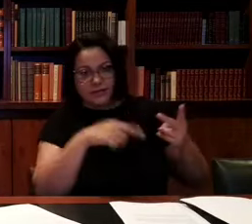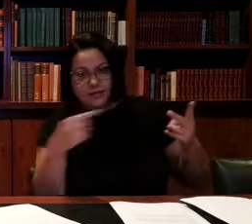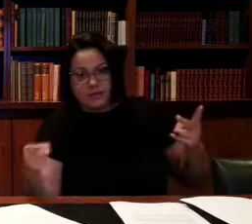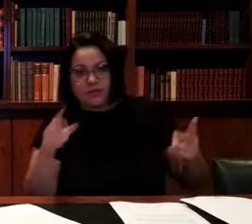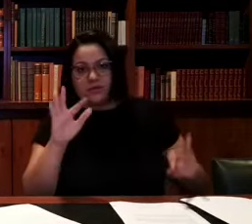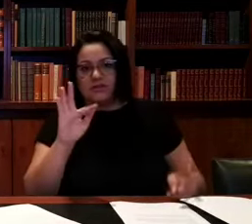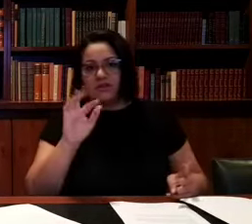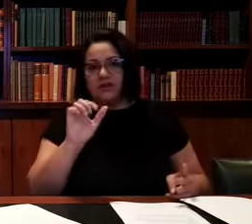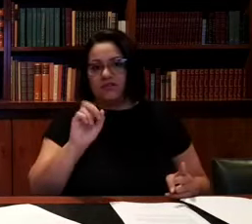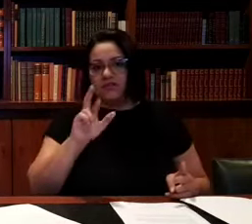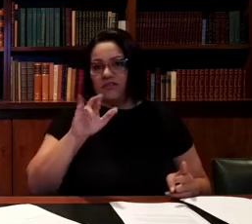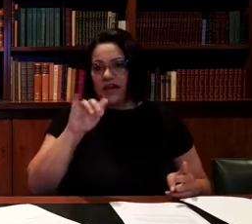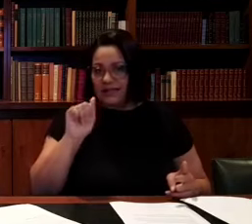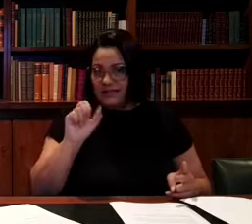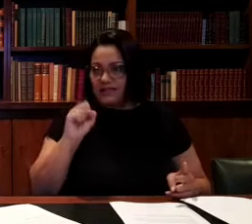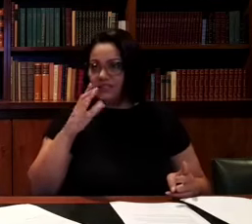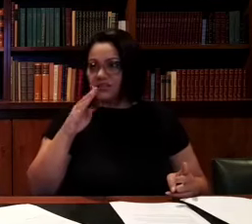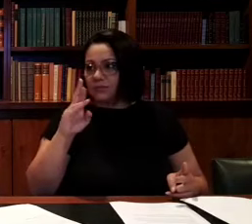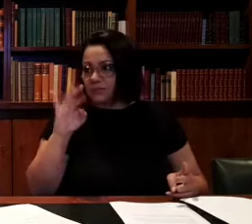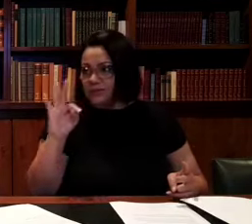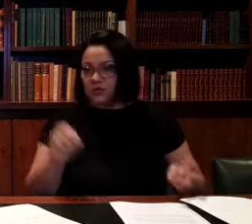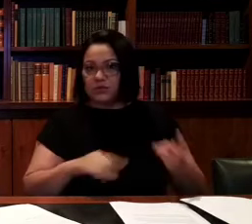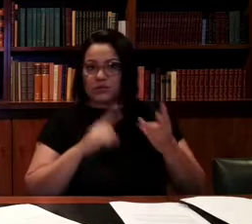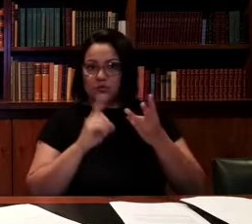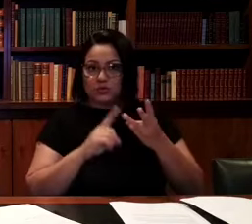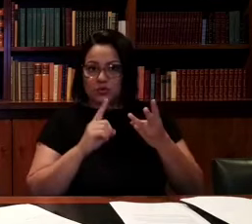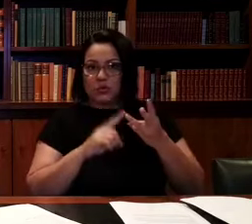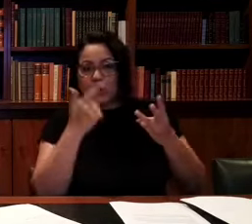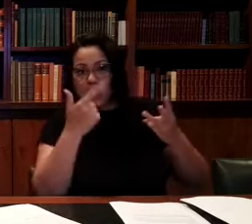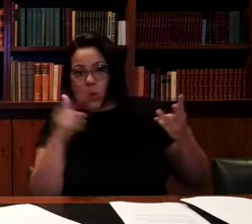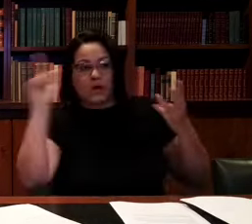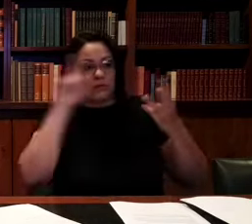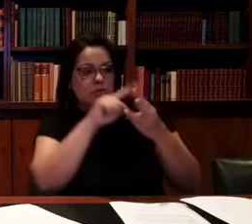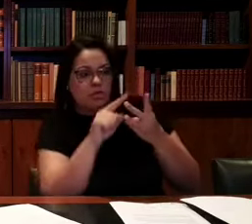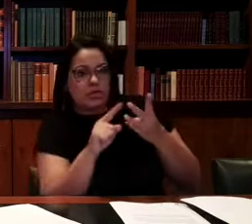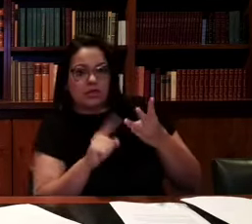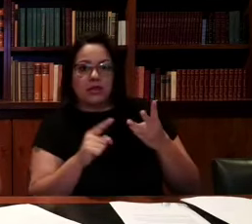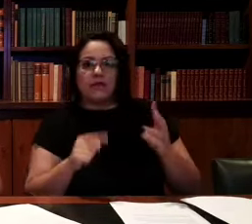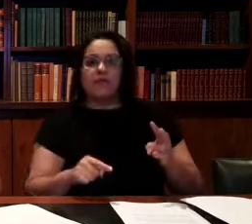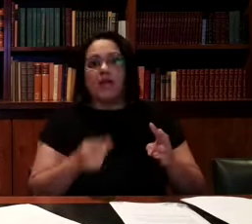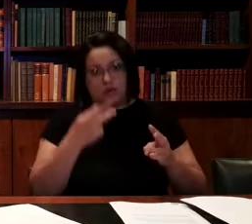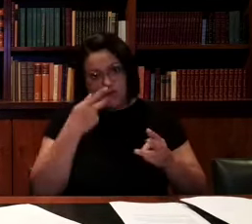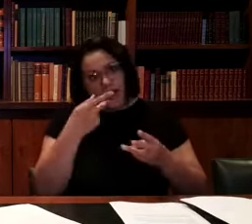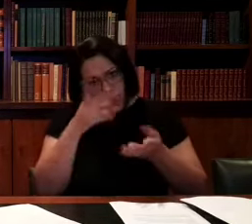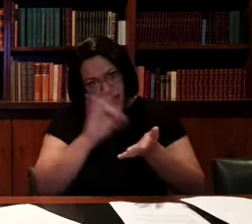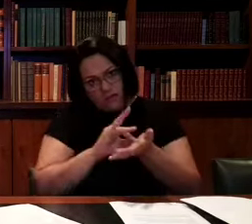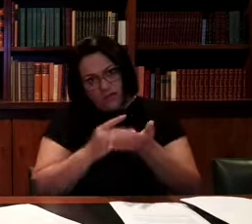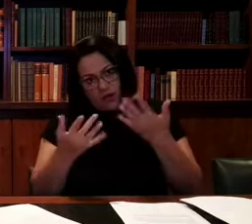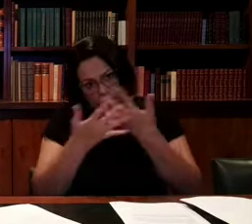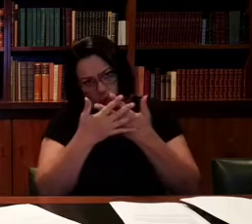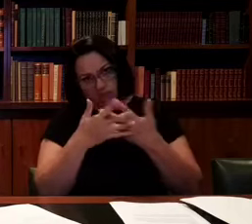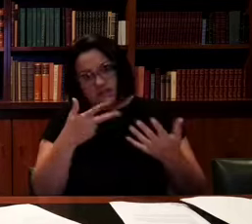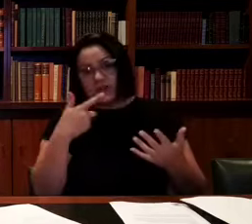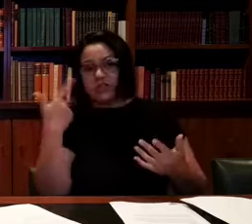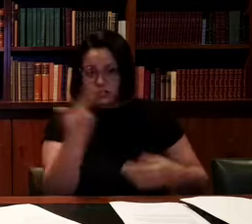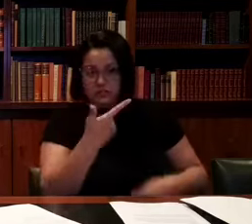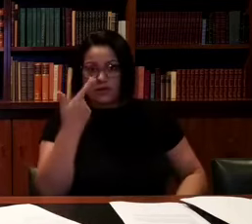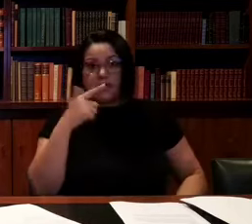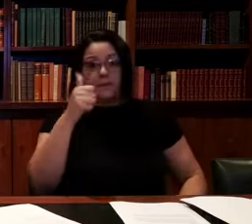Farias Brito e do Ari de Sá em São dois grandes cuscuz aprovam para caramba não entendemos eu vou começar uma coisa aqui né gente tem sucesso na vida também